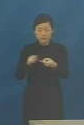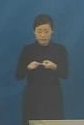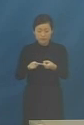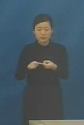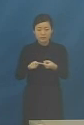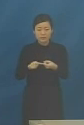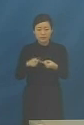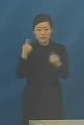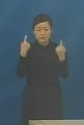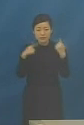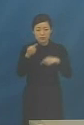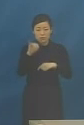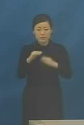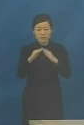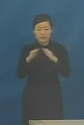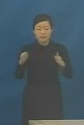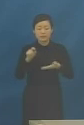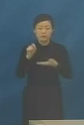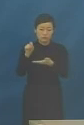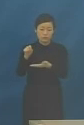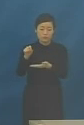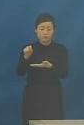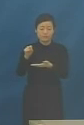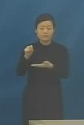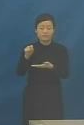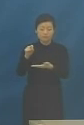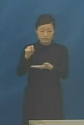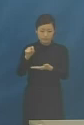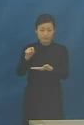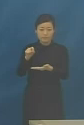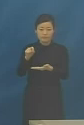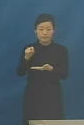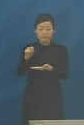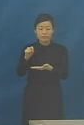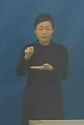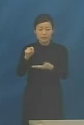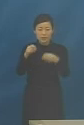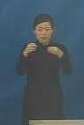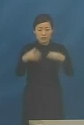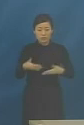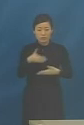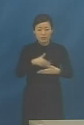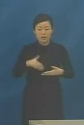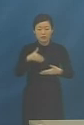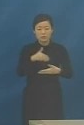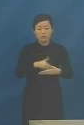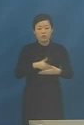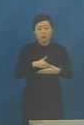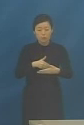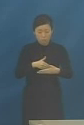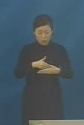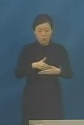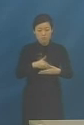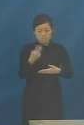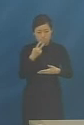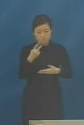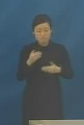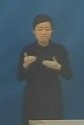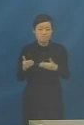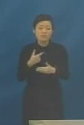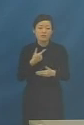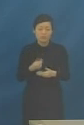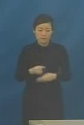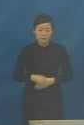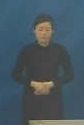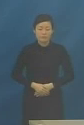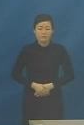させていただきましてええまあ我々としてあの条文を固めながら進めていきたいとおもいますここ